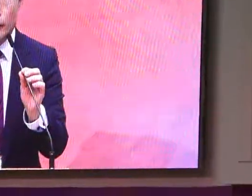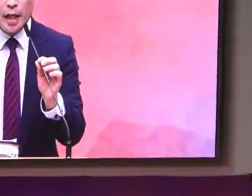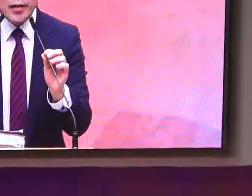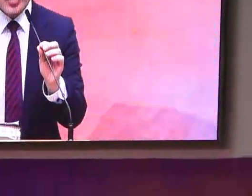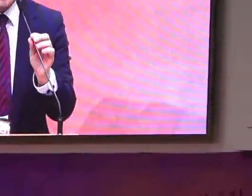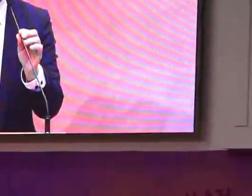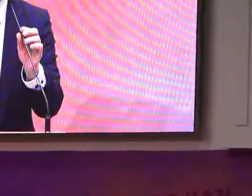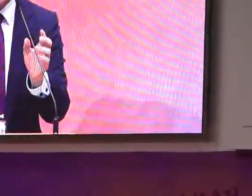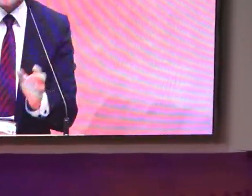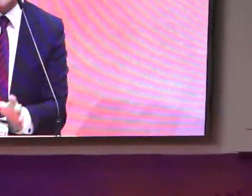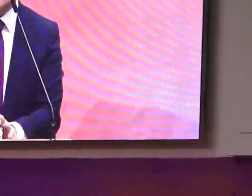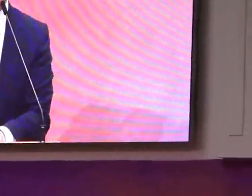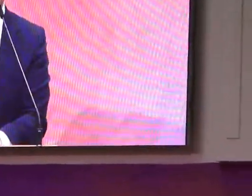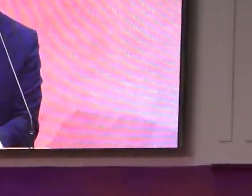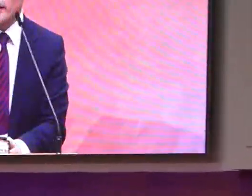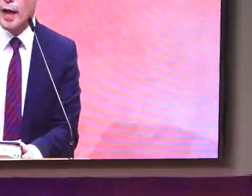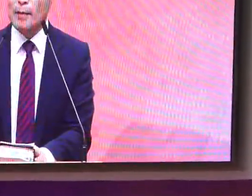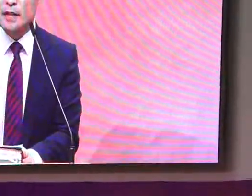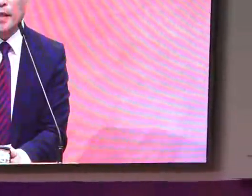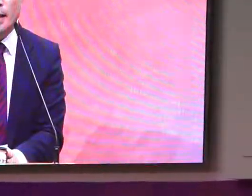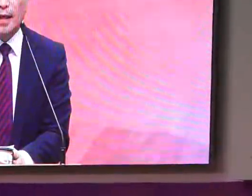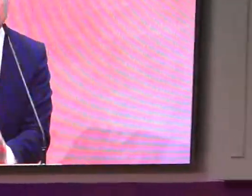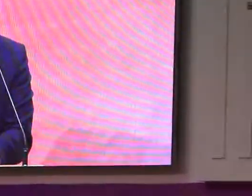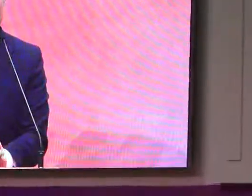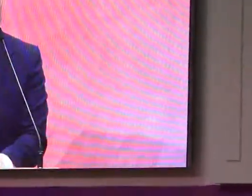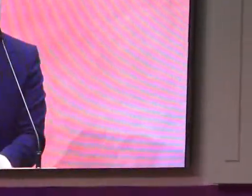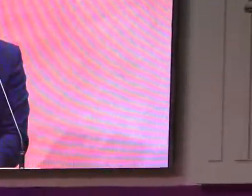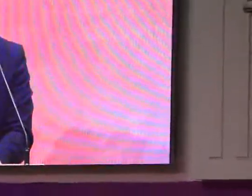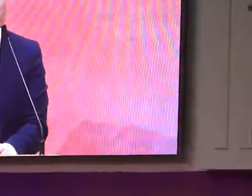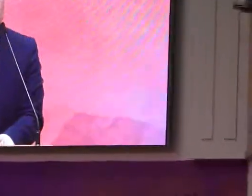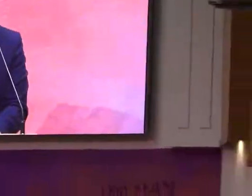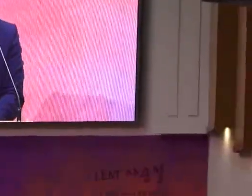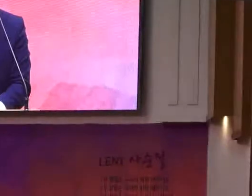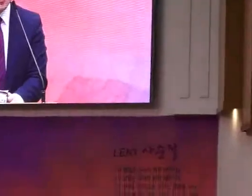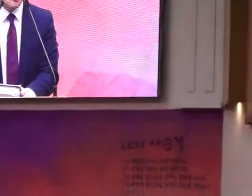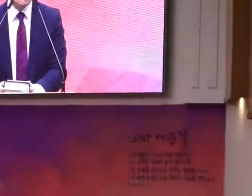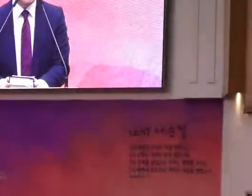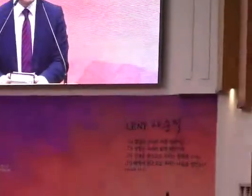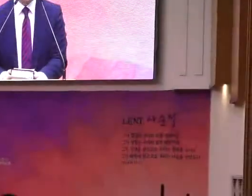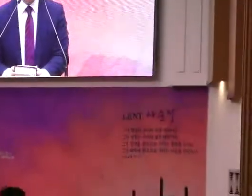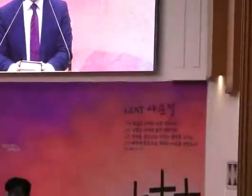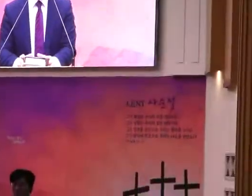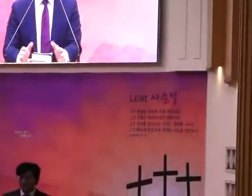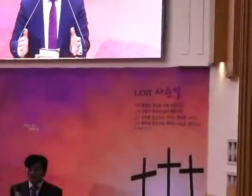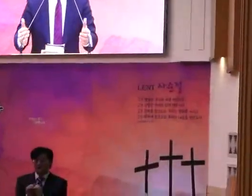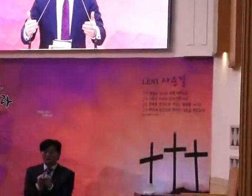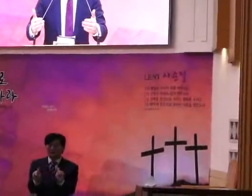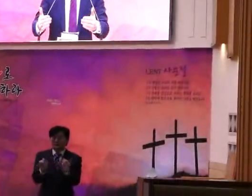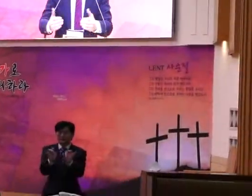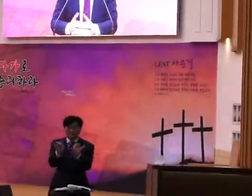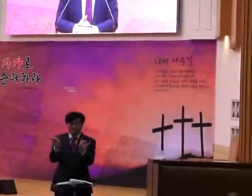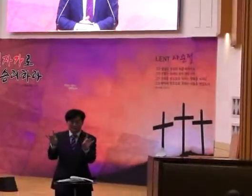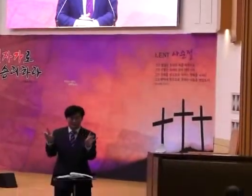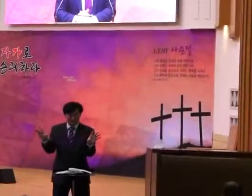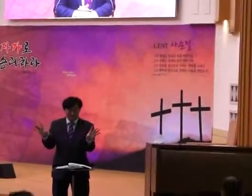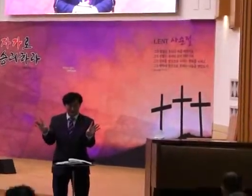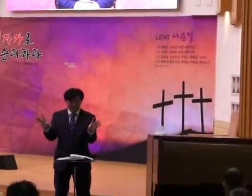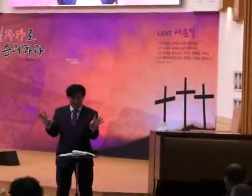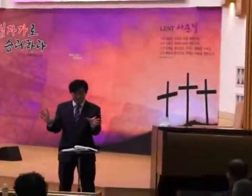여러분, 작년에 이렇게 우리 교회의 다음 세대 한 사람을 품고 또 그 아이를 이렇게 안고